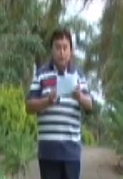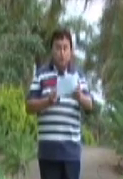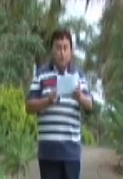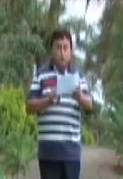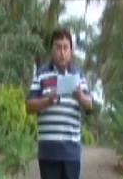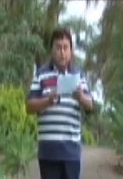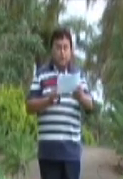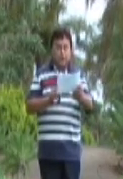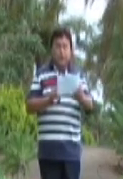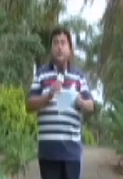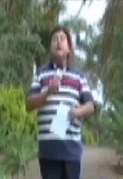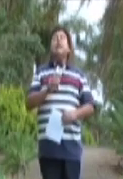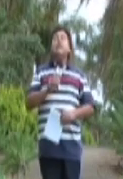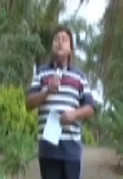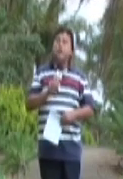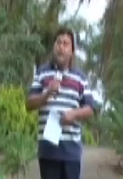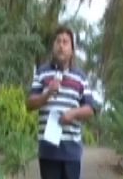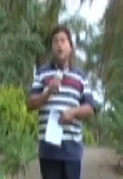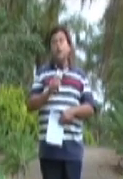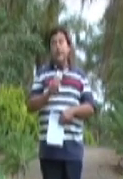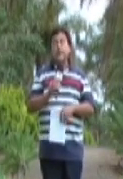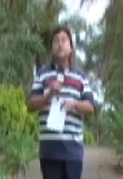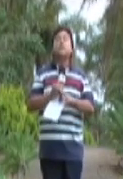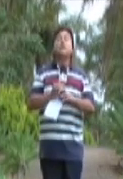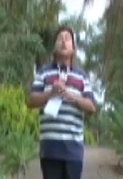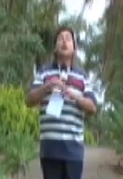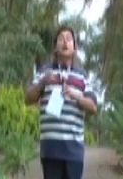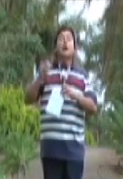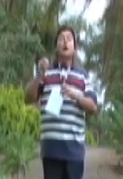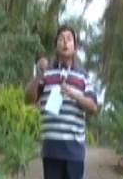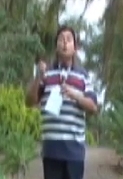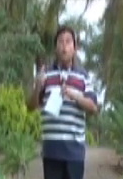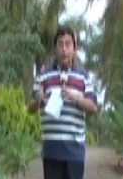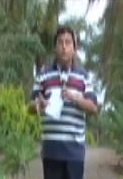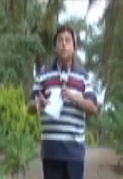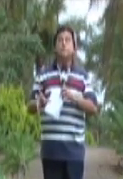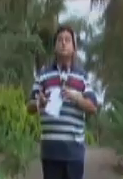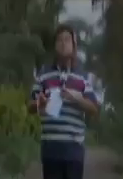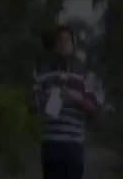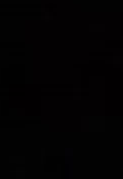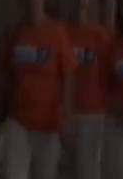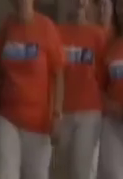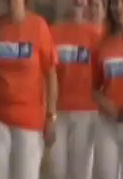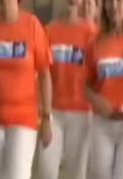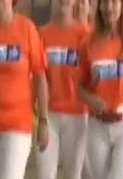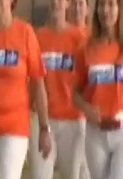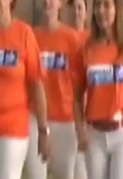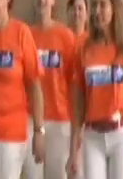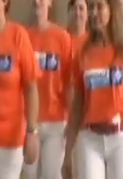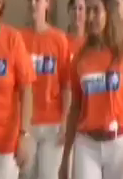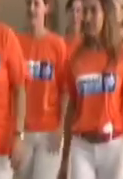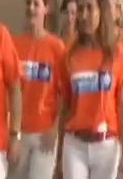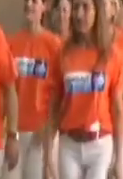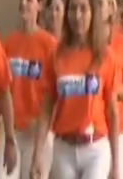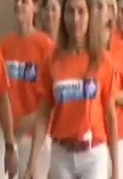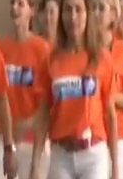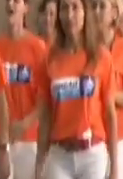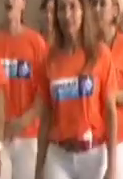Municipal das Pessoas com Deficiência da cidade de Alfenas, Condalf.